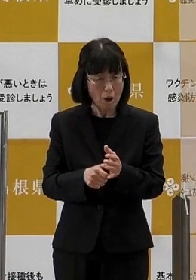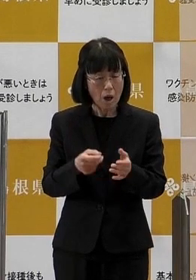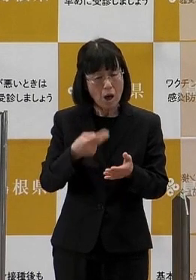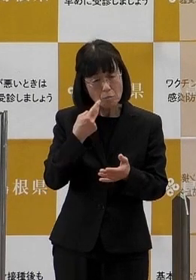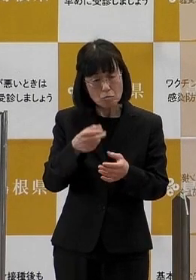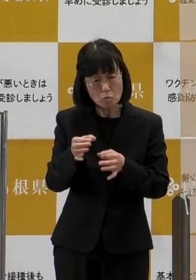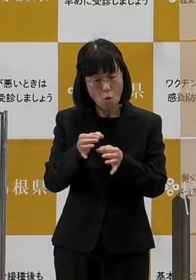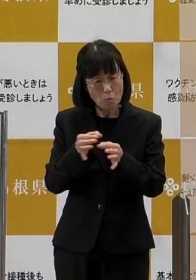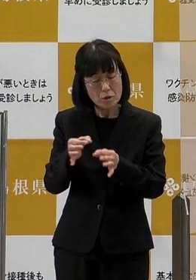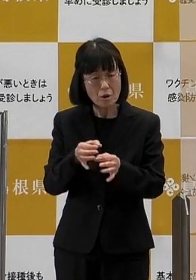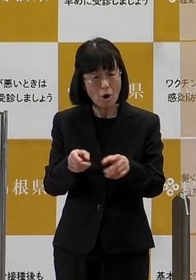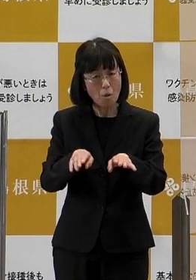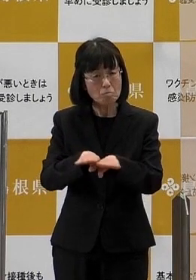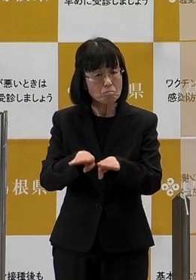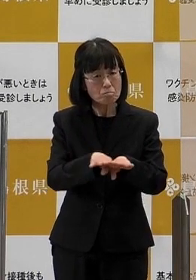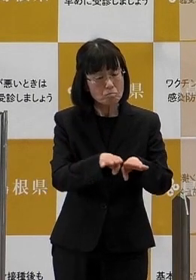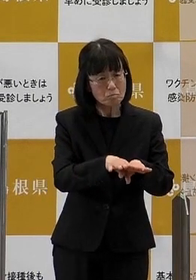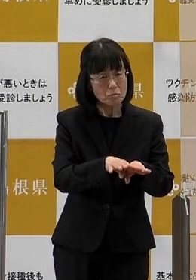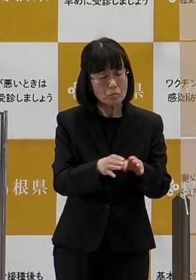私はですね、